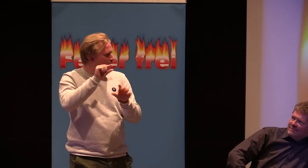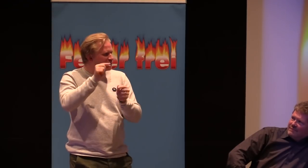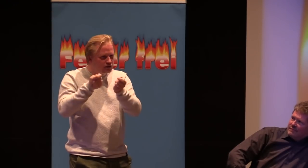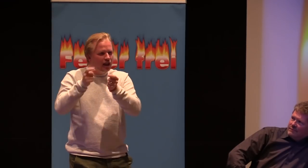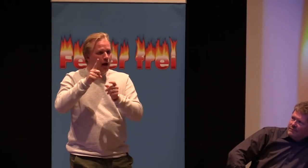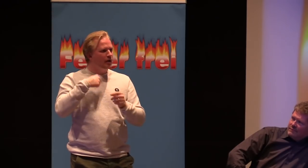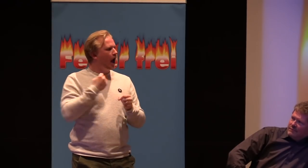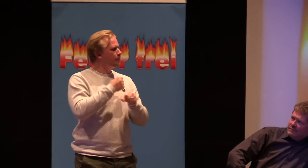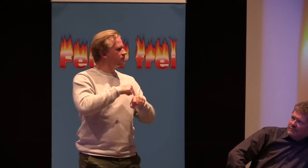habe.